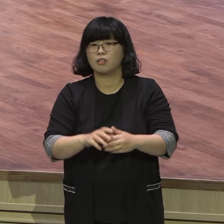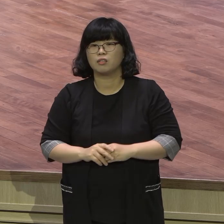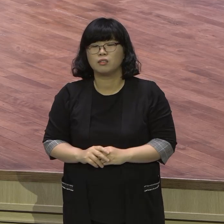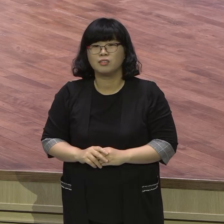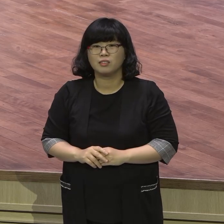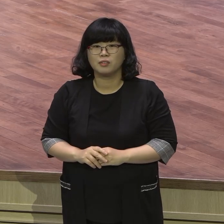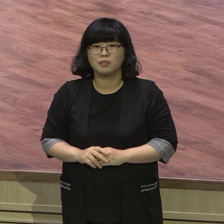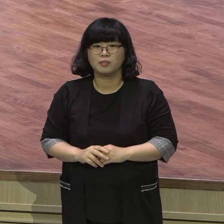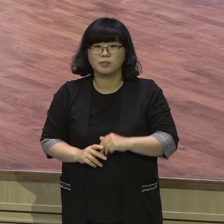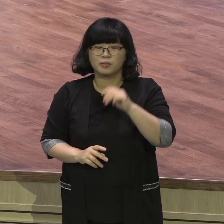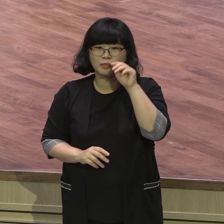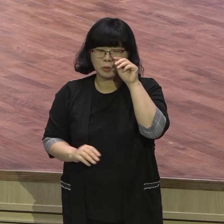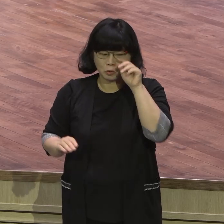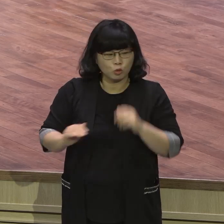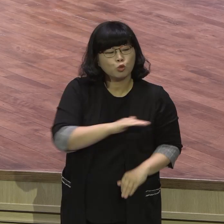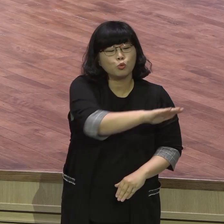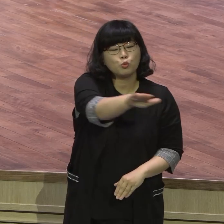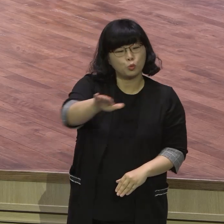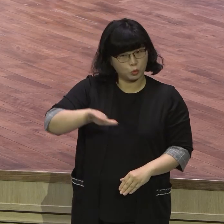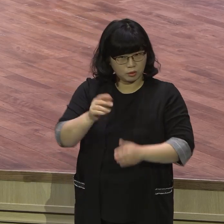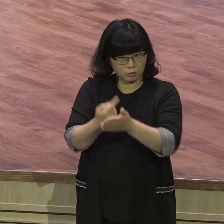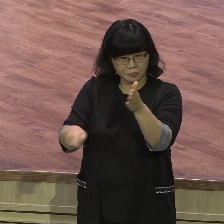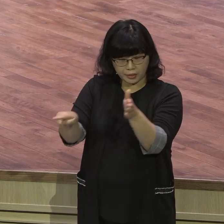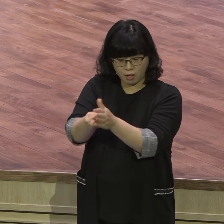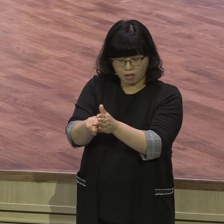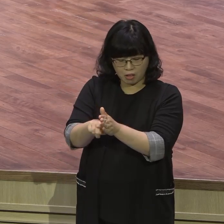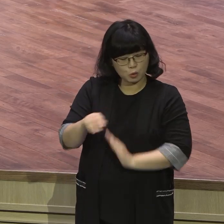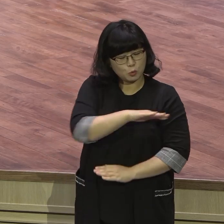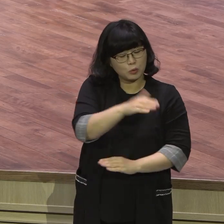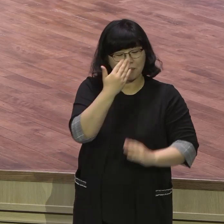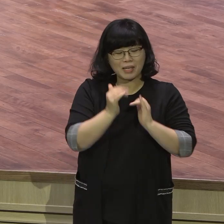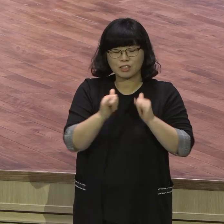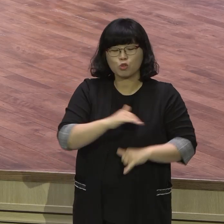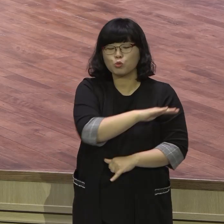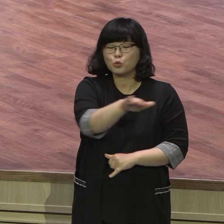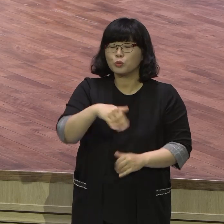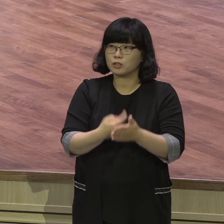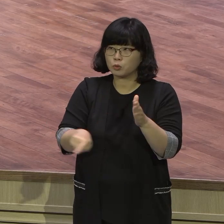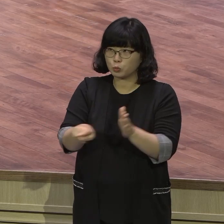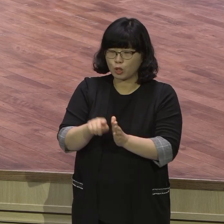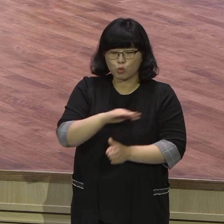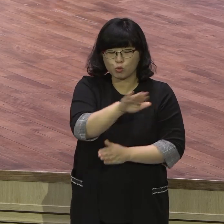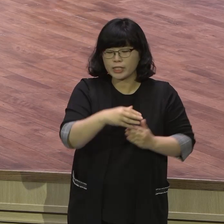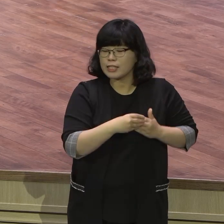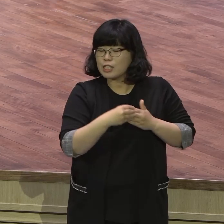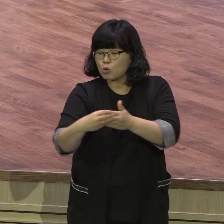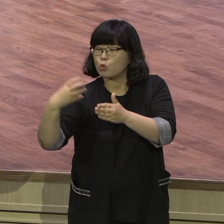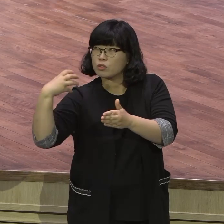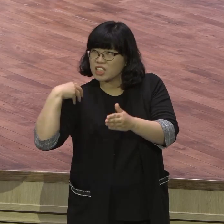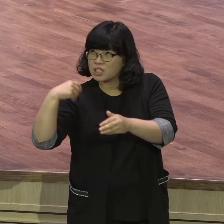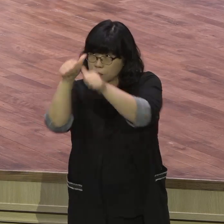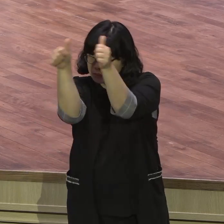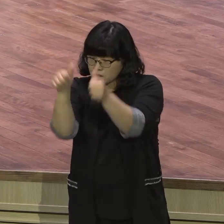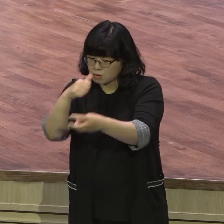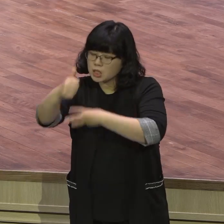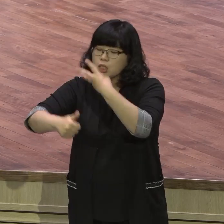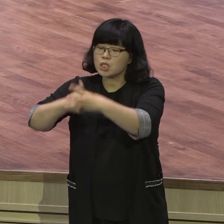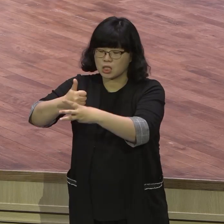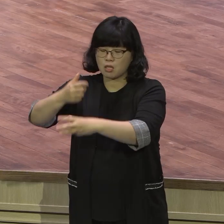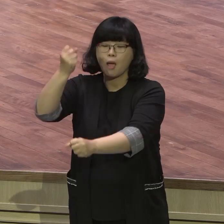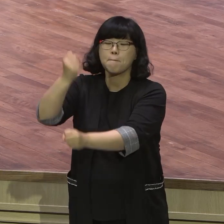자, 우리를 위하여 우리를 인도할 신을 만들라 이 말 자체만 해도